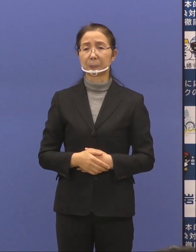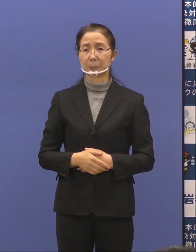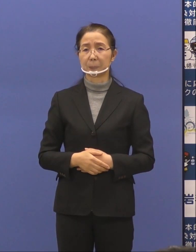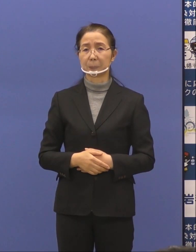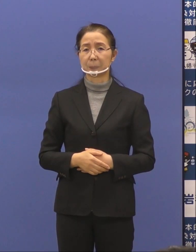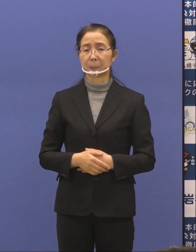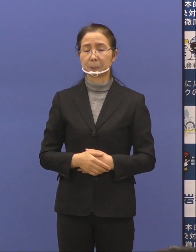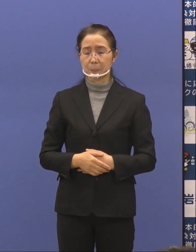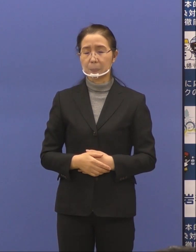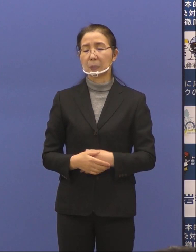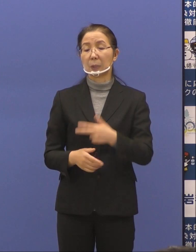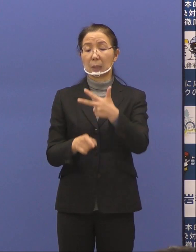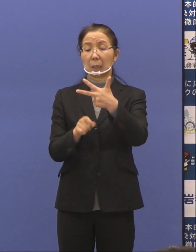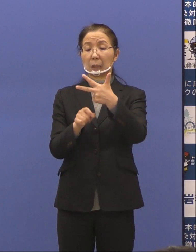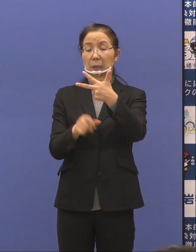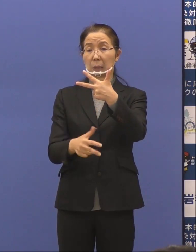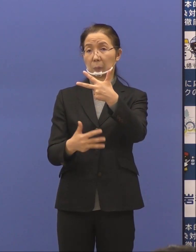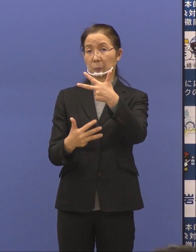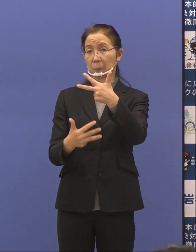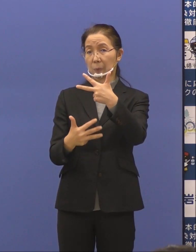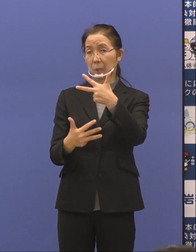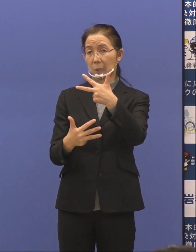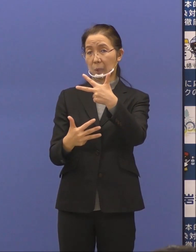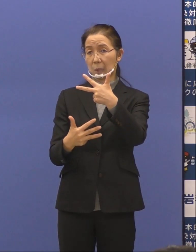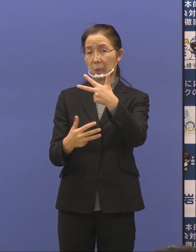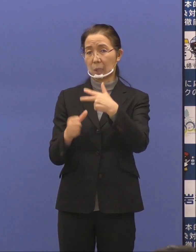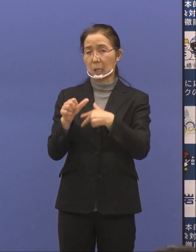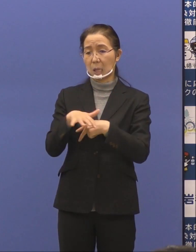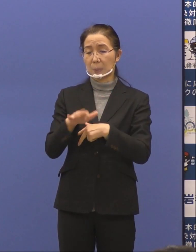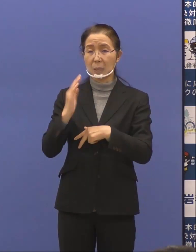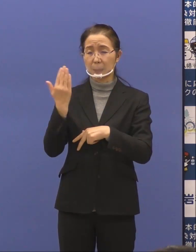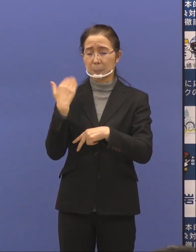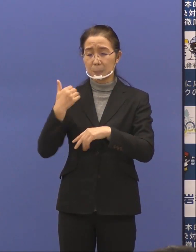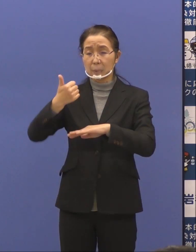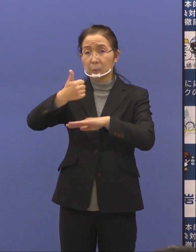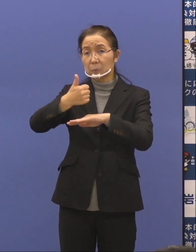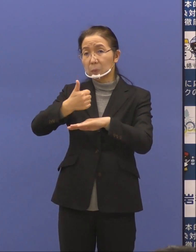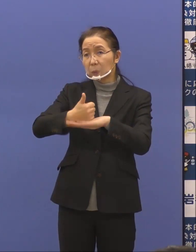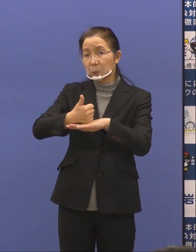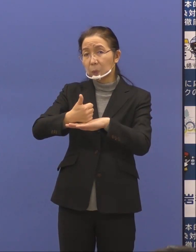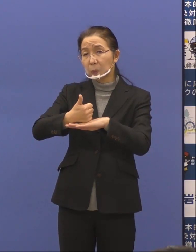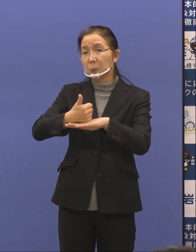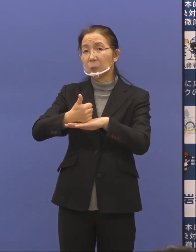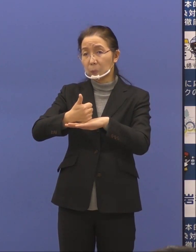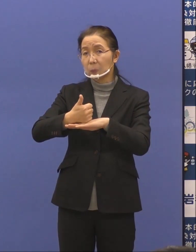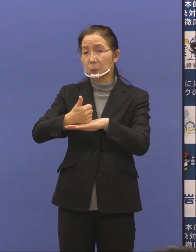7月8日に安倍元首相が